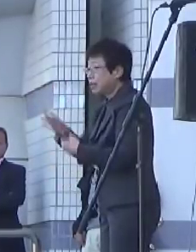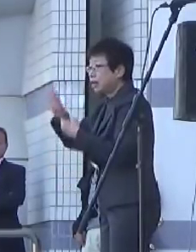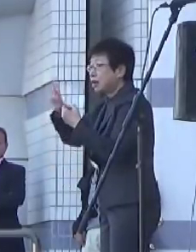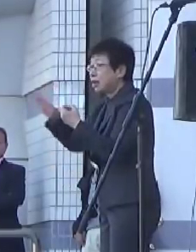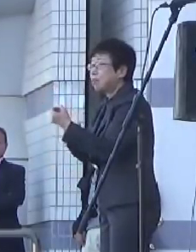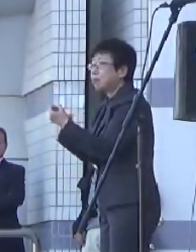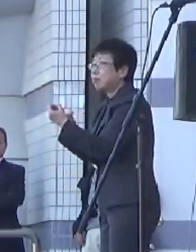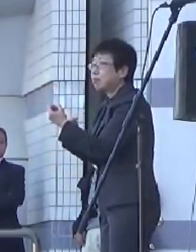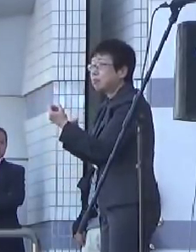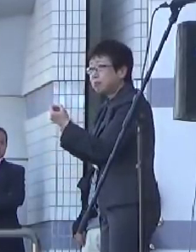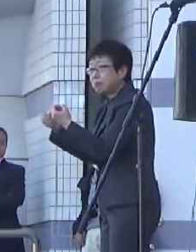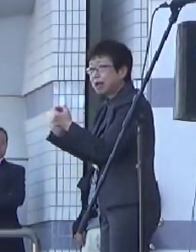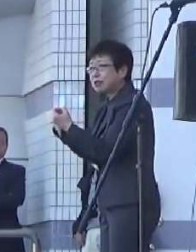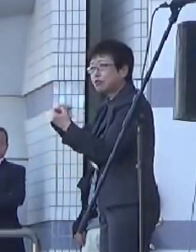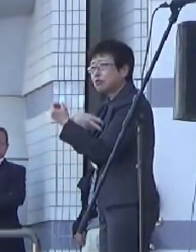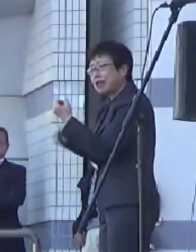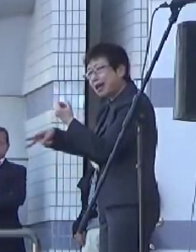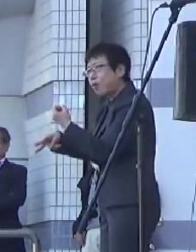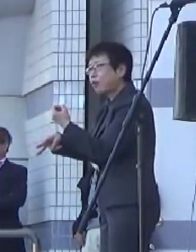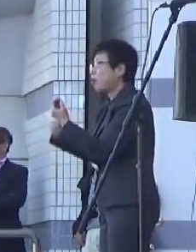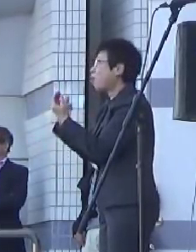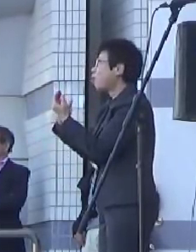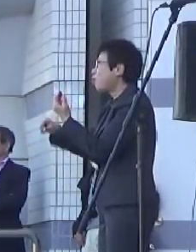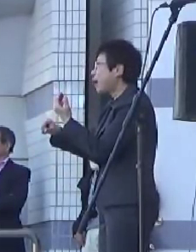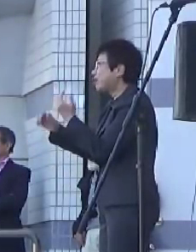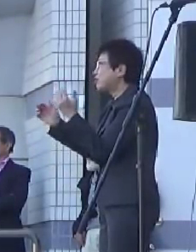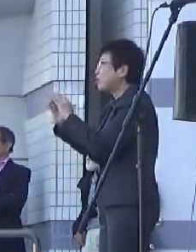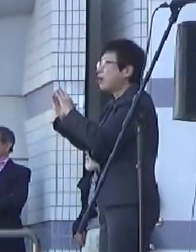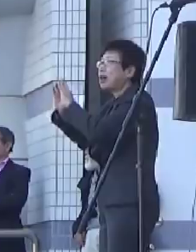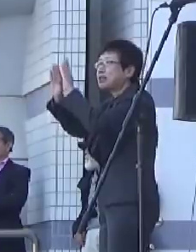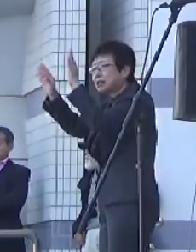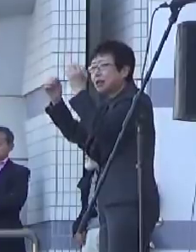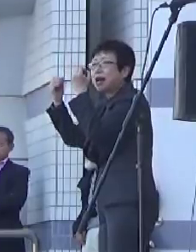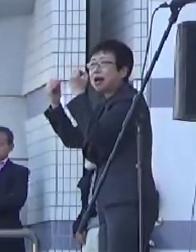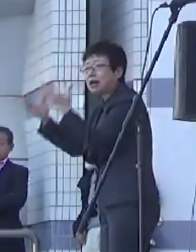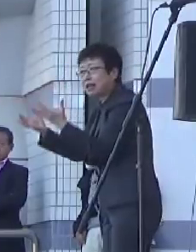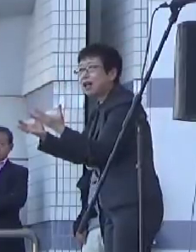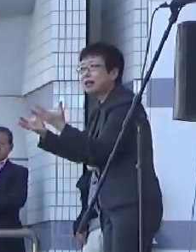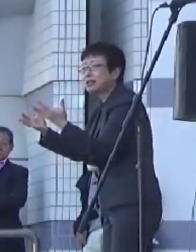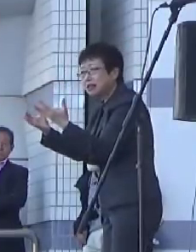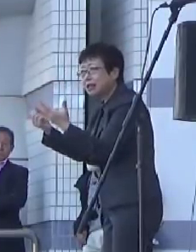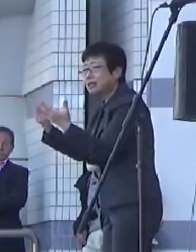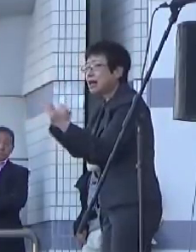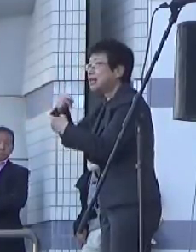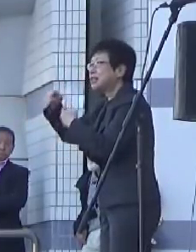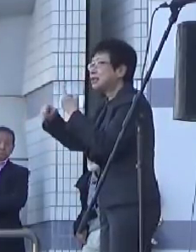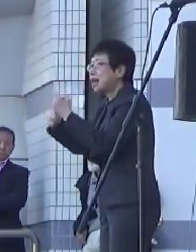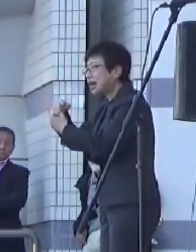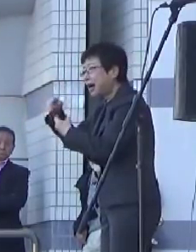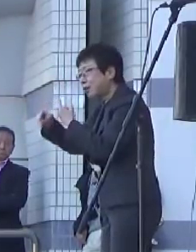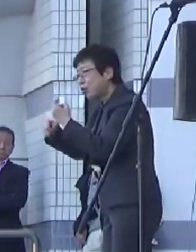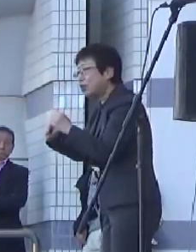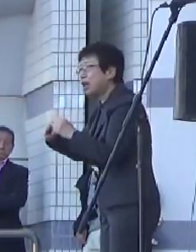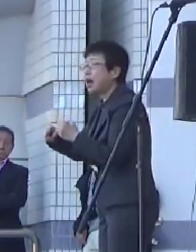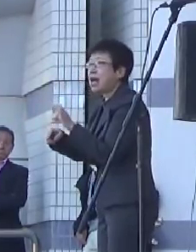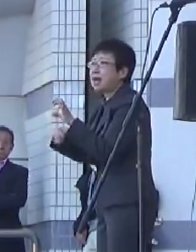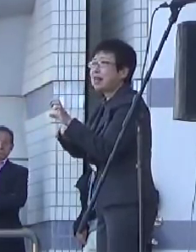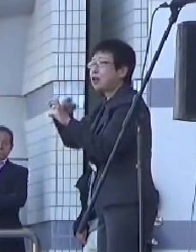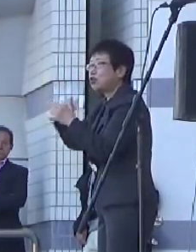本法案の審議を直ちに開始し、新しい再生可能なエネルギー社会を実現し